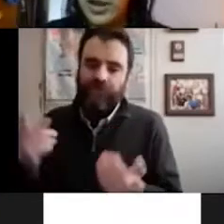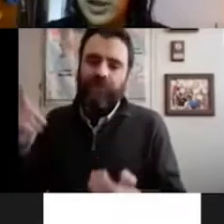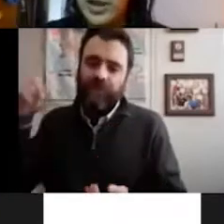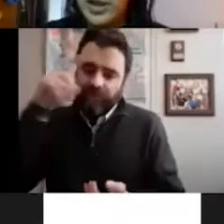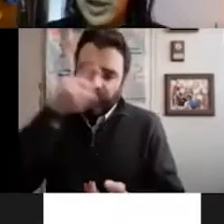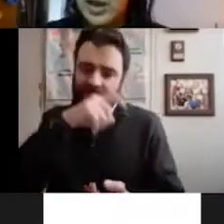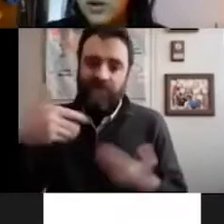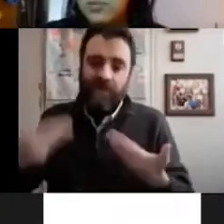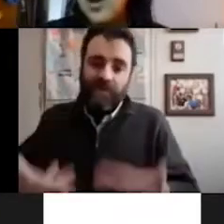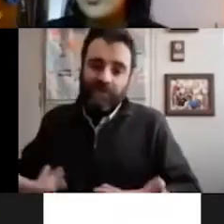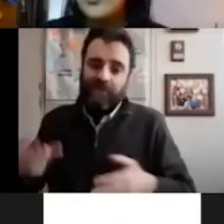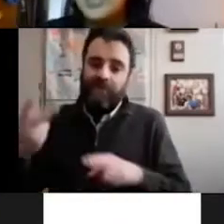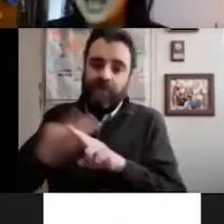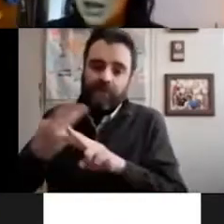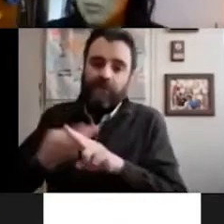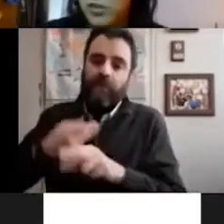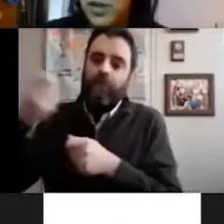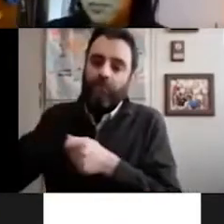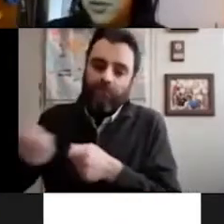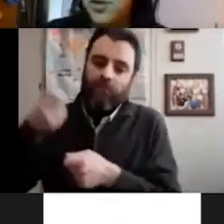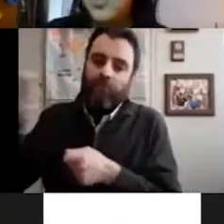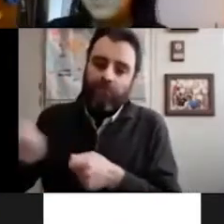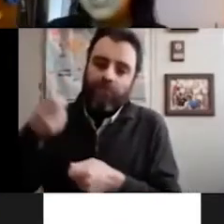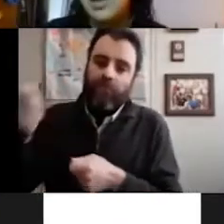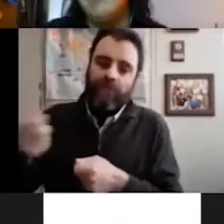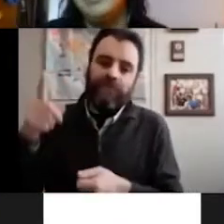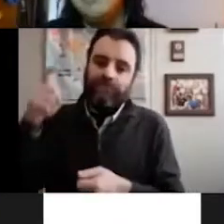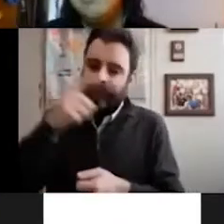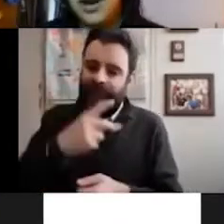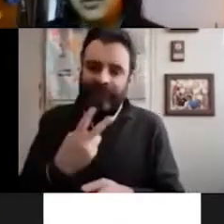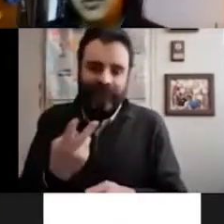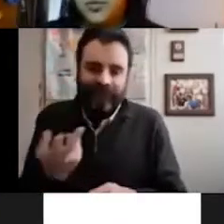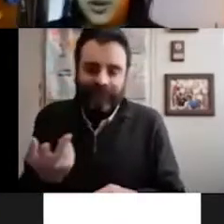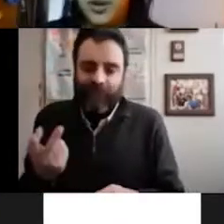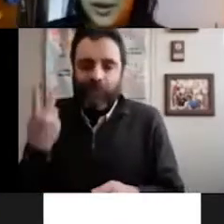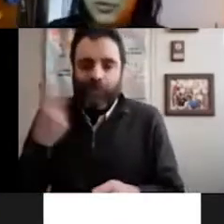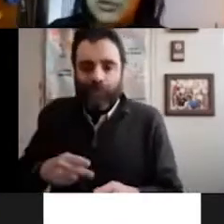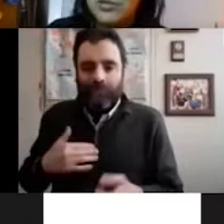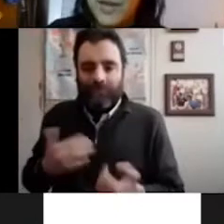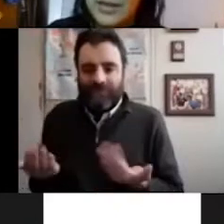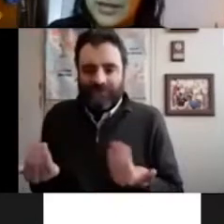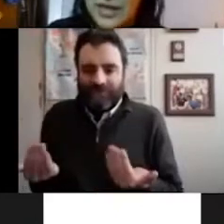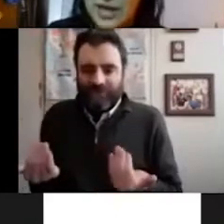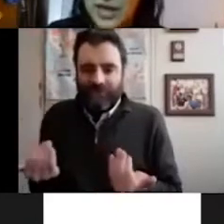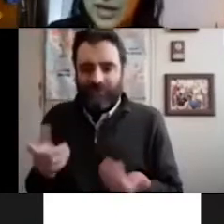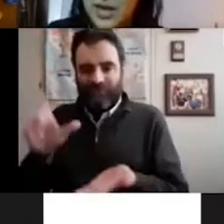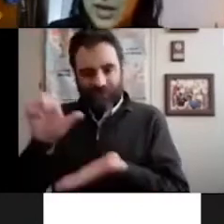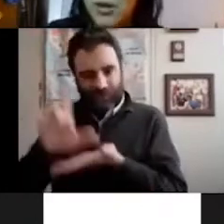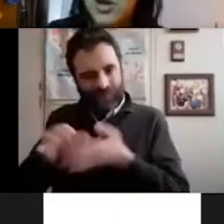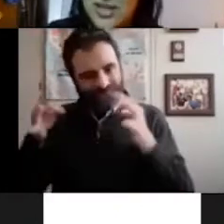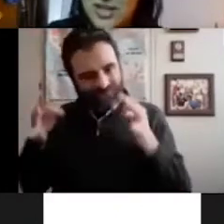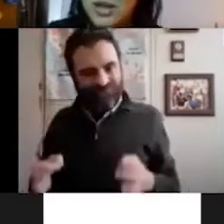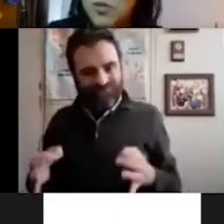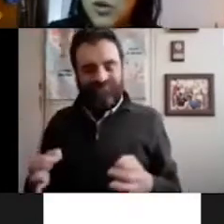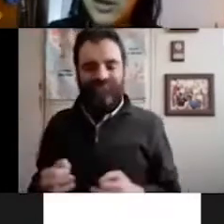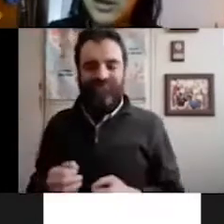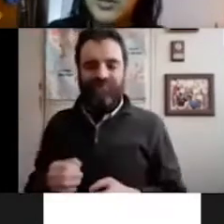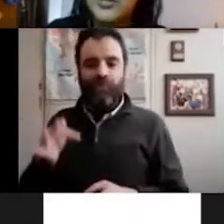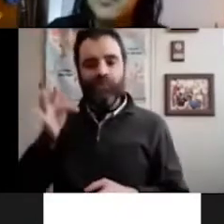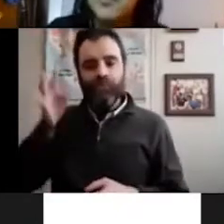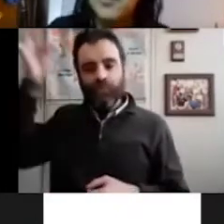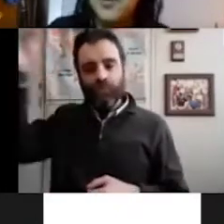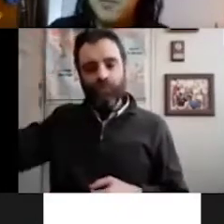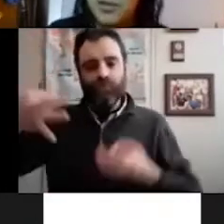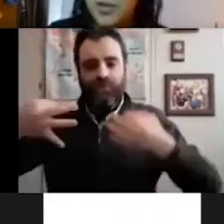Bueno, el lugar propio lo necesitamos, pero es difícil. Ahora estamos pagando un arriendo y eso es difícil. Pero necesitamos